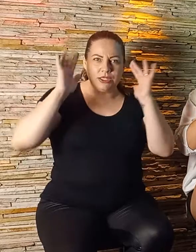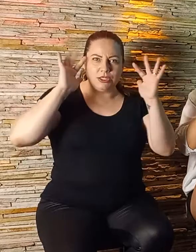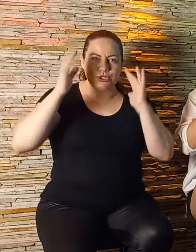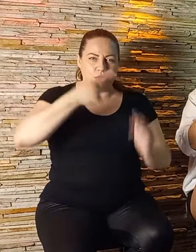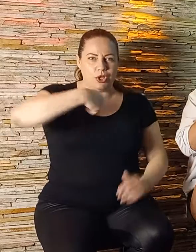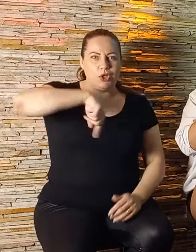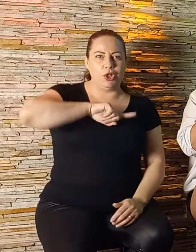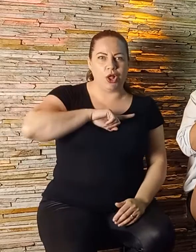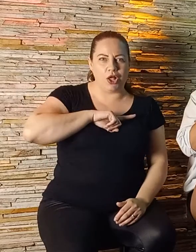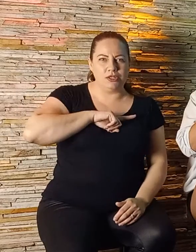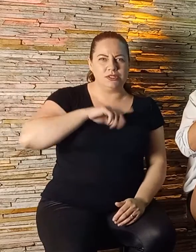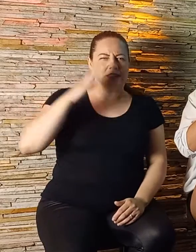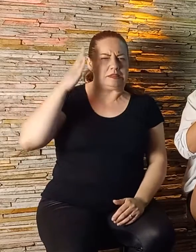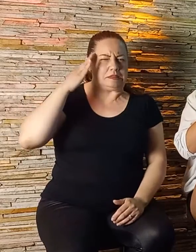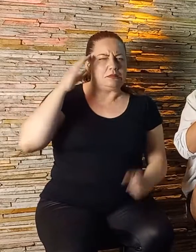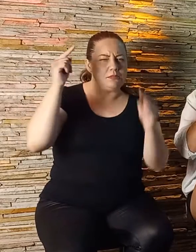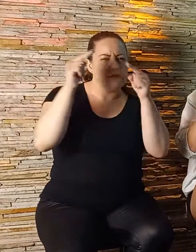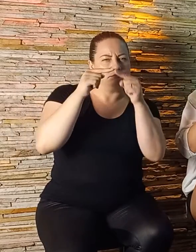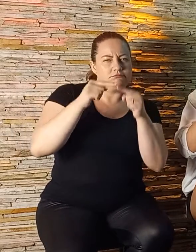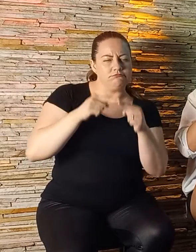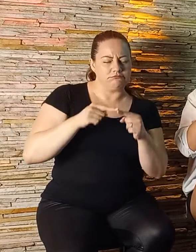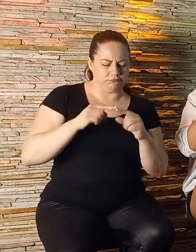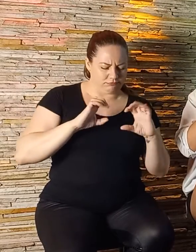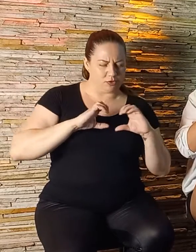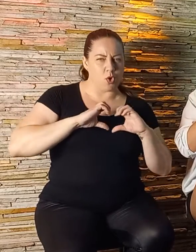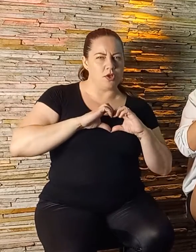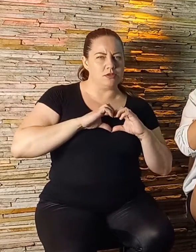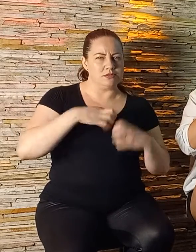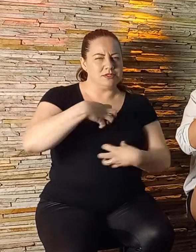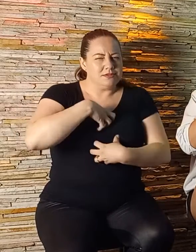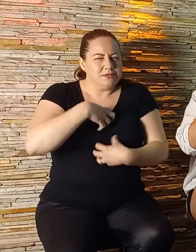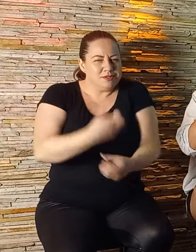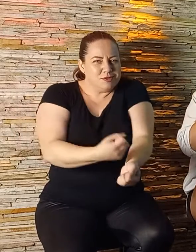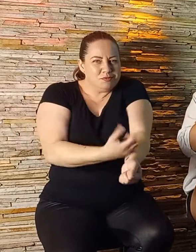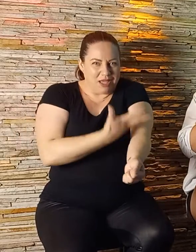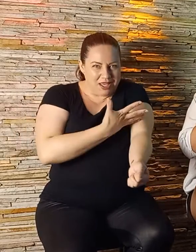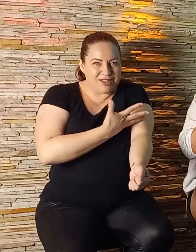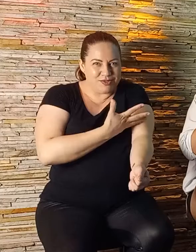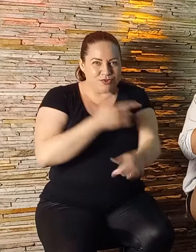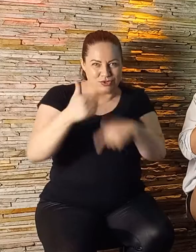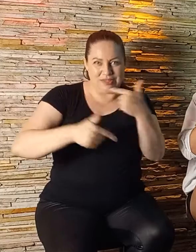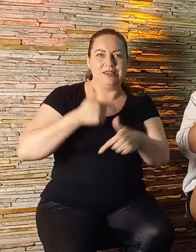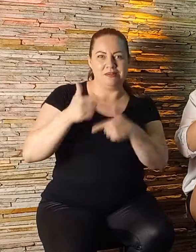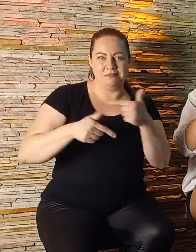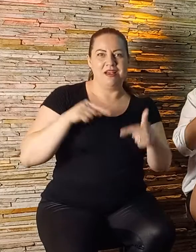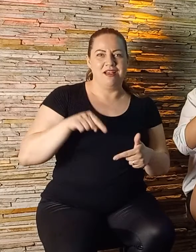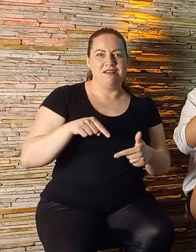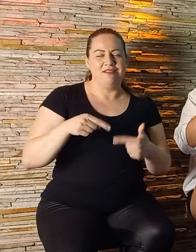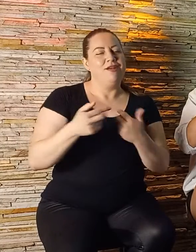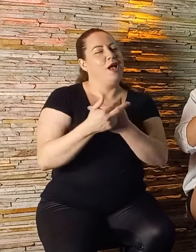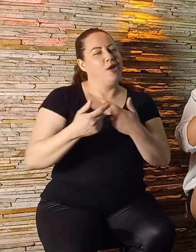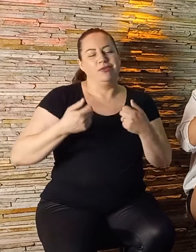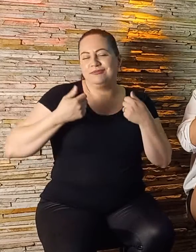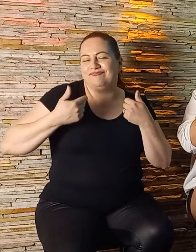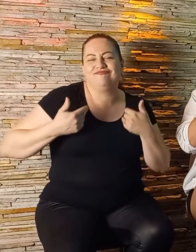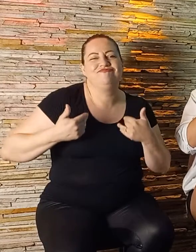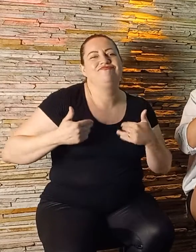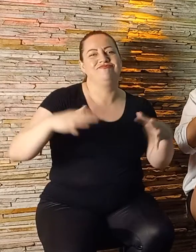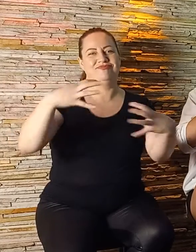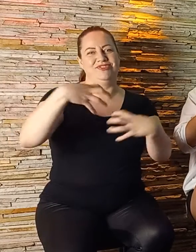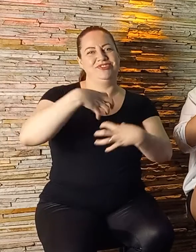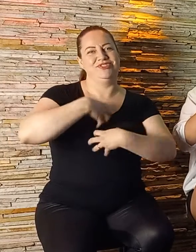gente e que tem sabem a finalidade do coração do sentimento que a gente coloca nos nossos trabalhos as coisas fluem